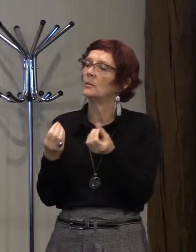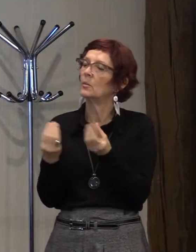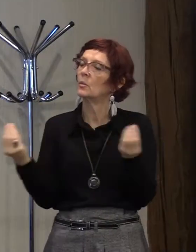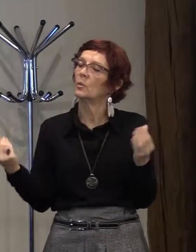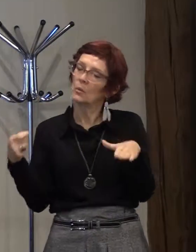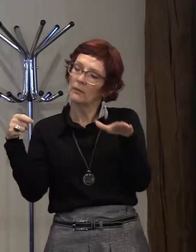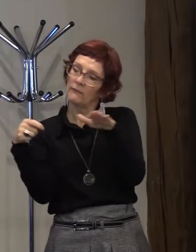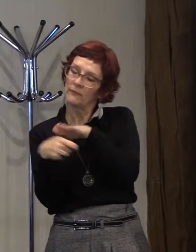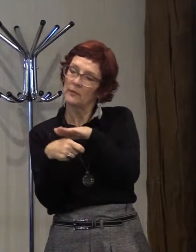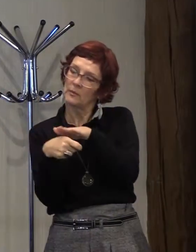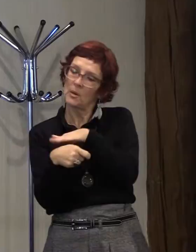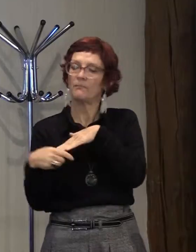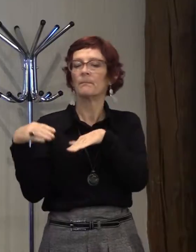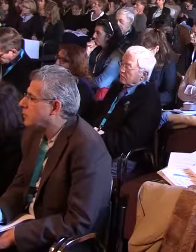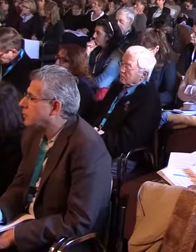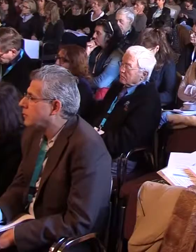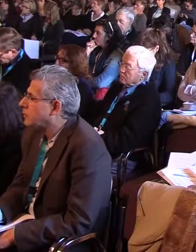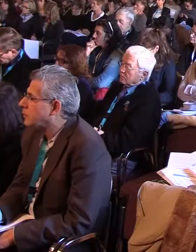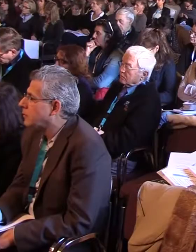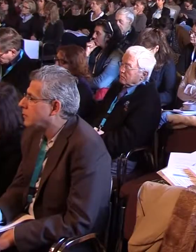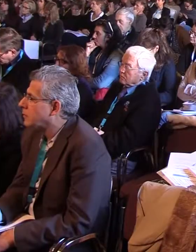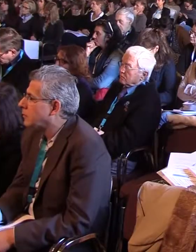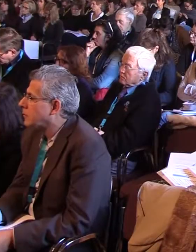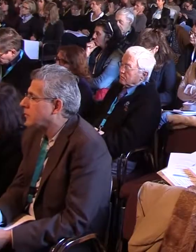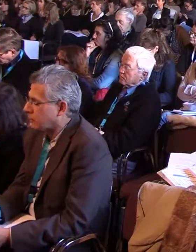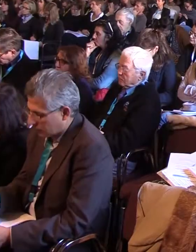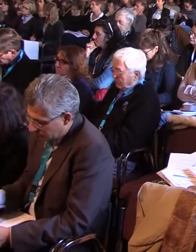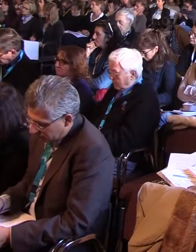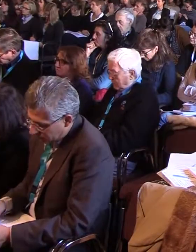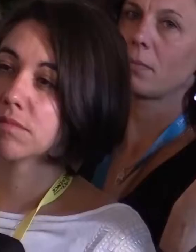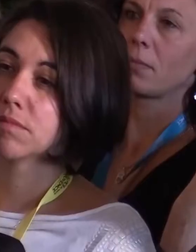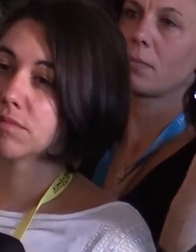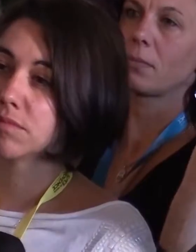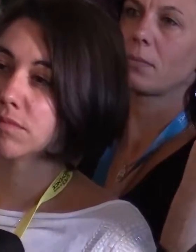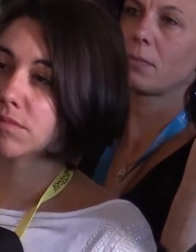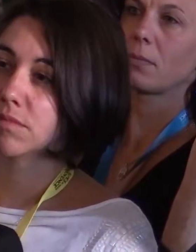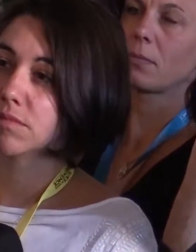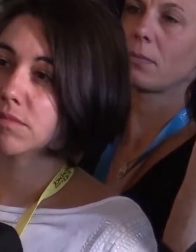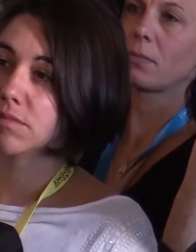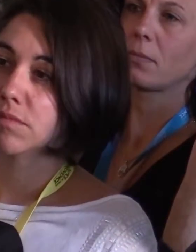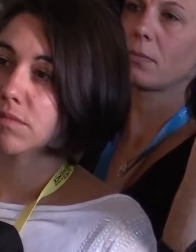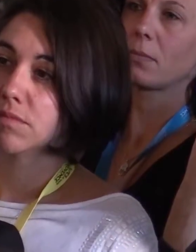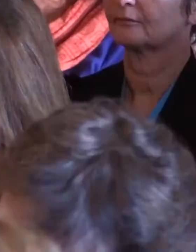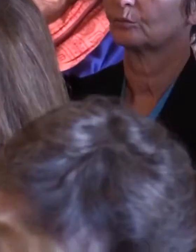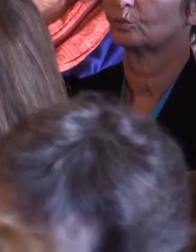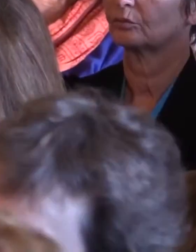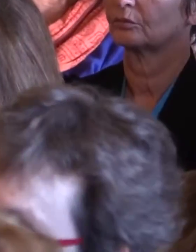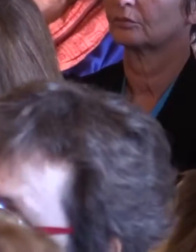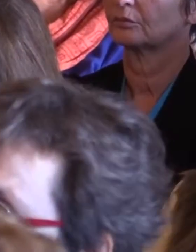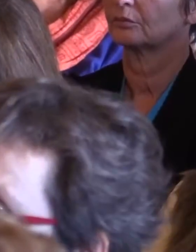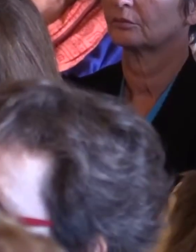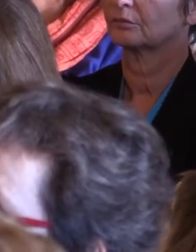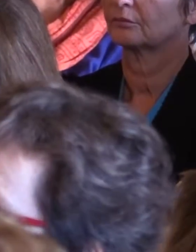Conseil départemental est déjà un acteur majeur de ce secteur. Grâce au programme Une réponse accompagnée pour tous,